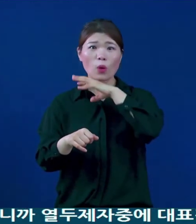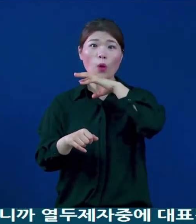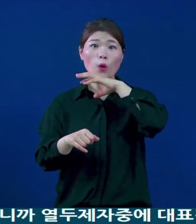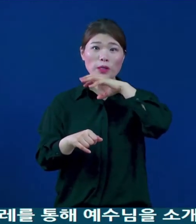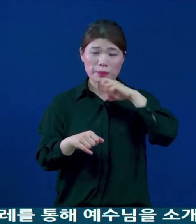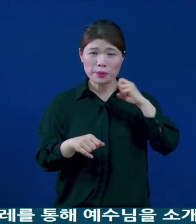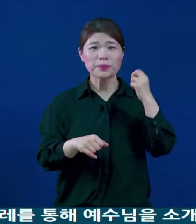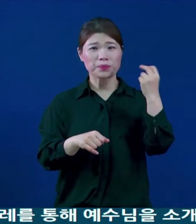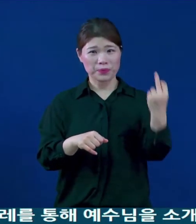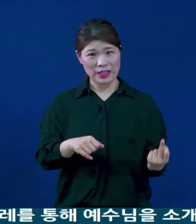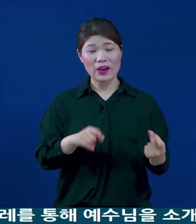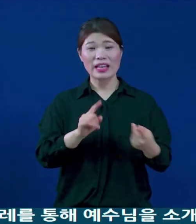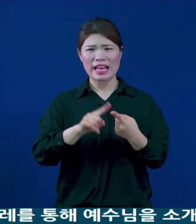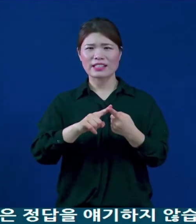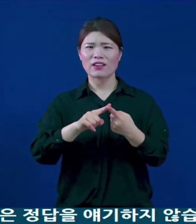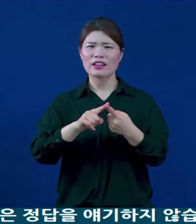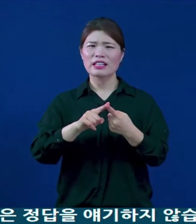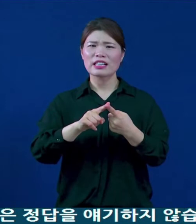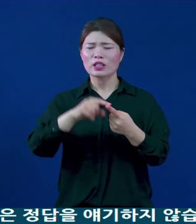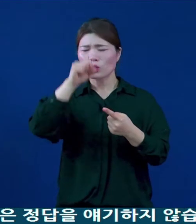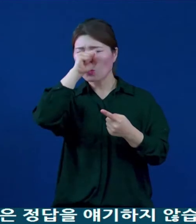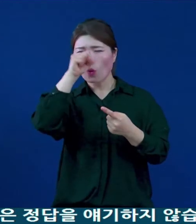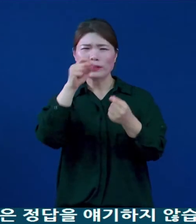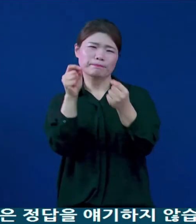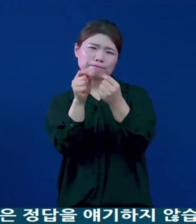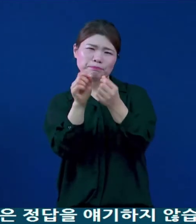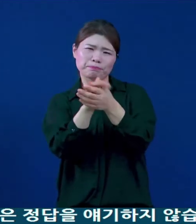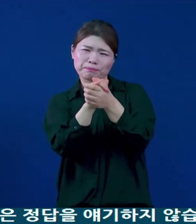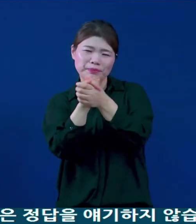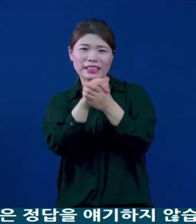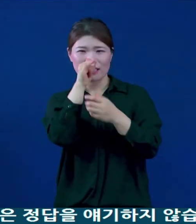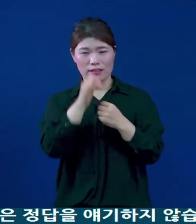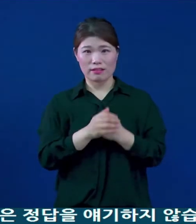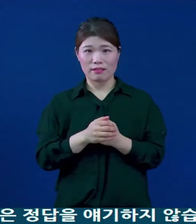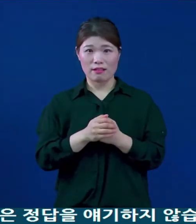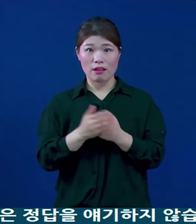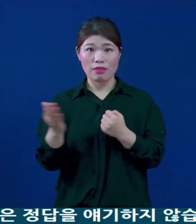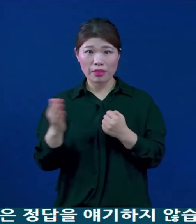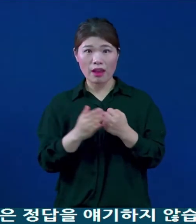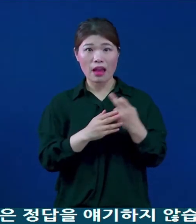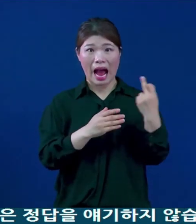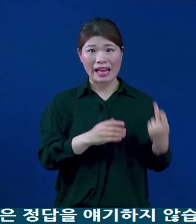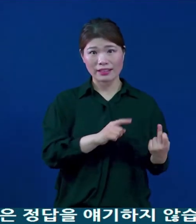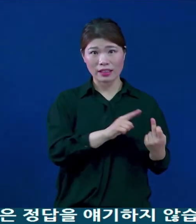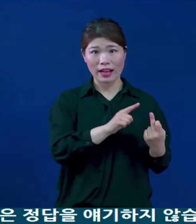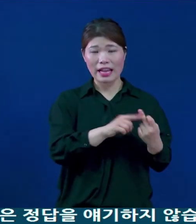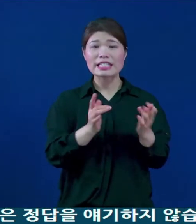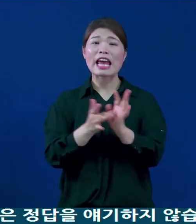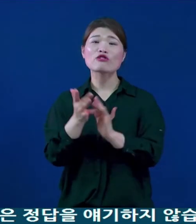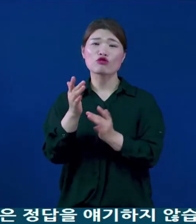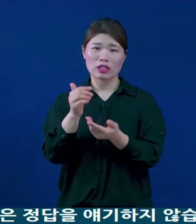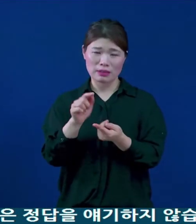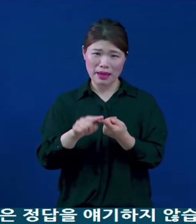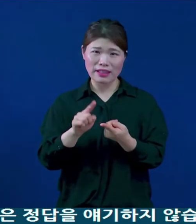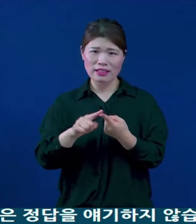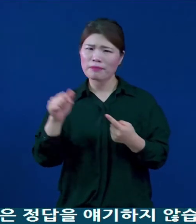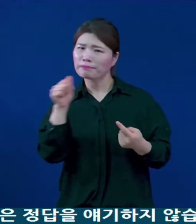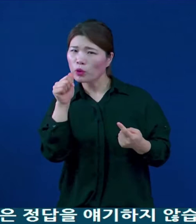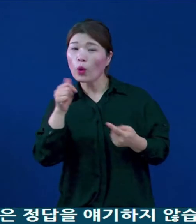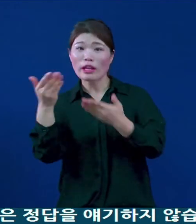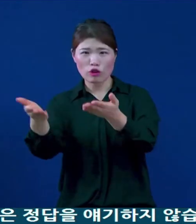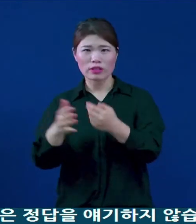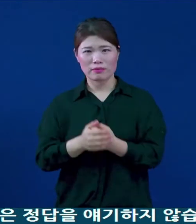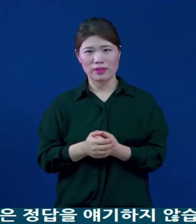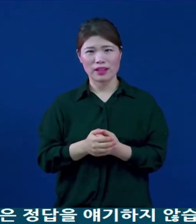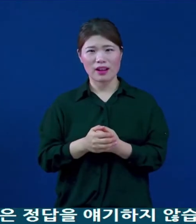같아요. 그래서 안드레가 베드로를 예수님께 소개했는데 베드로가 후에 가장 훌륭한 제자 중에 한 명이